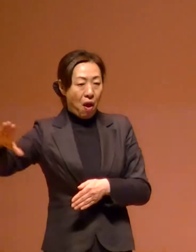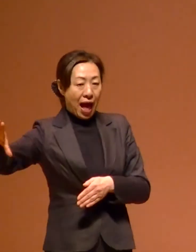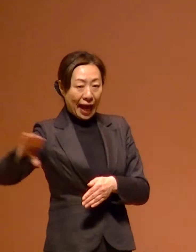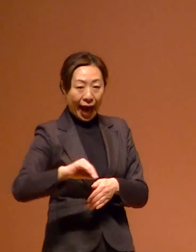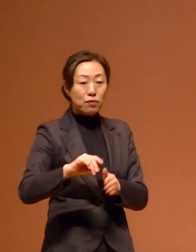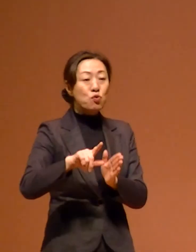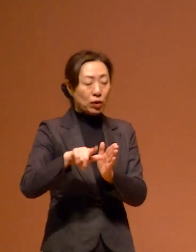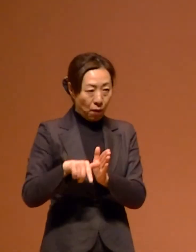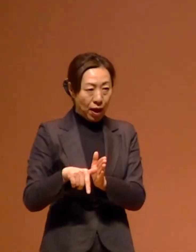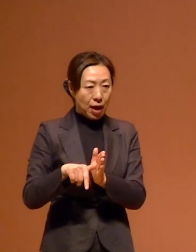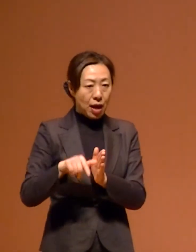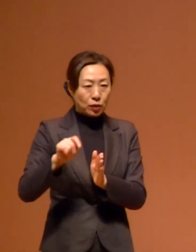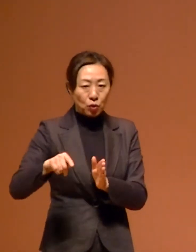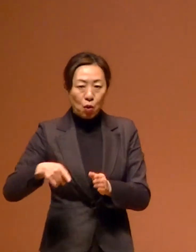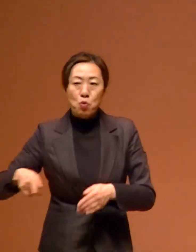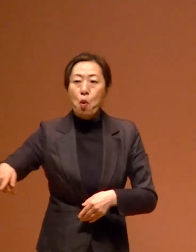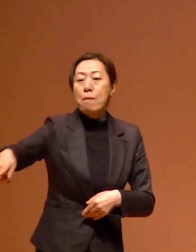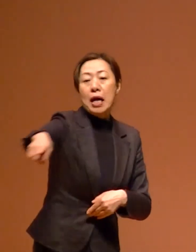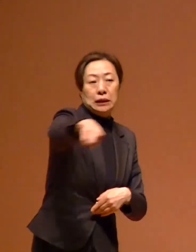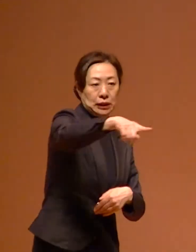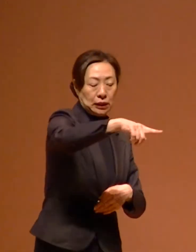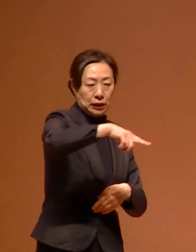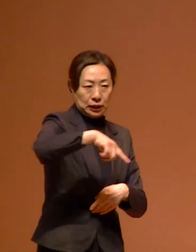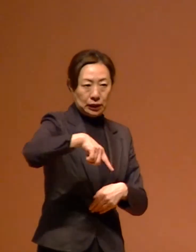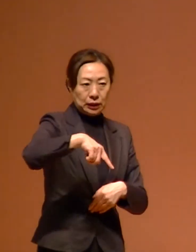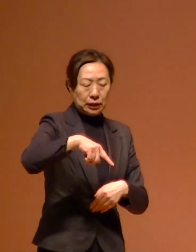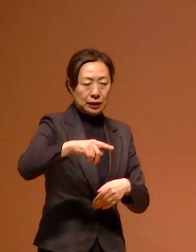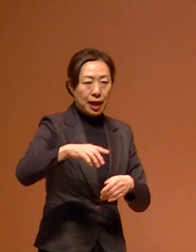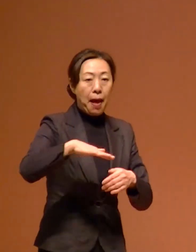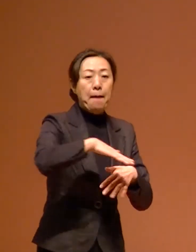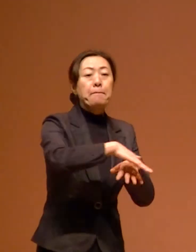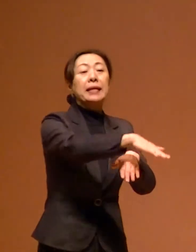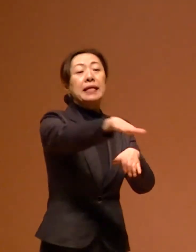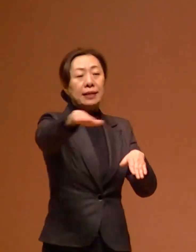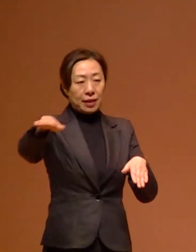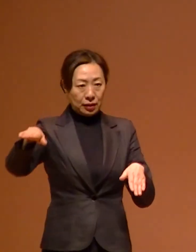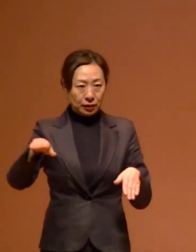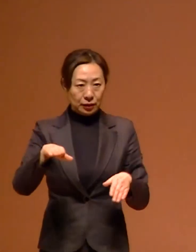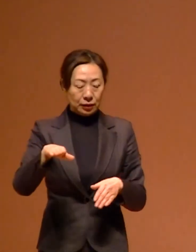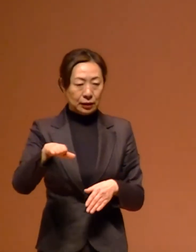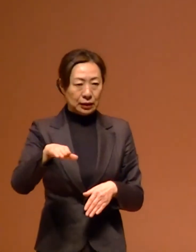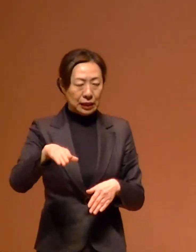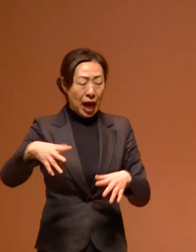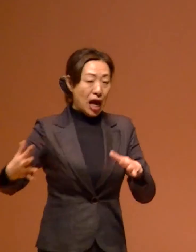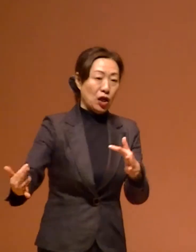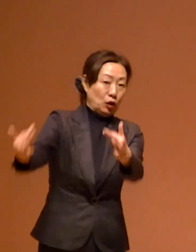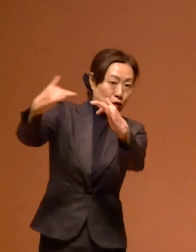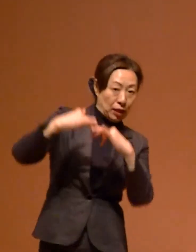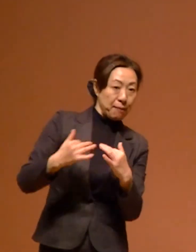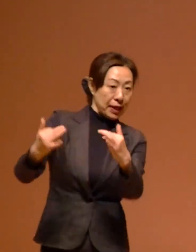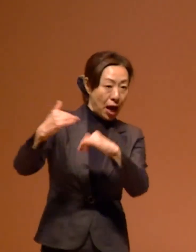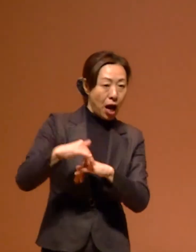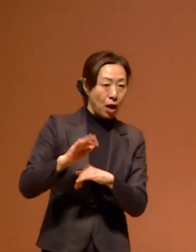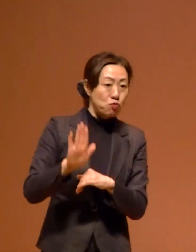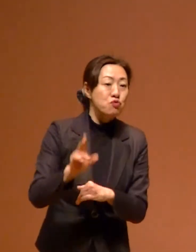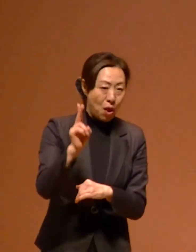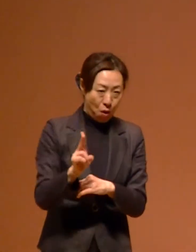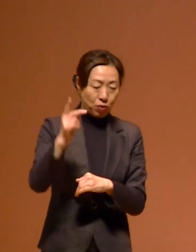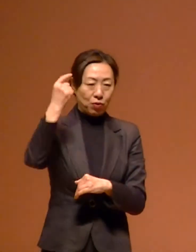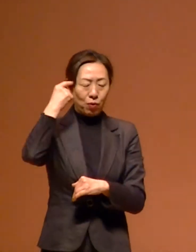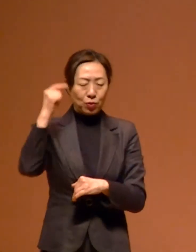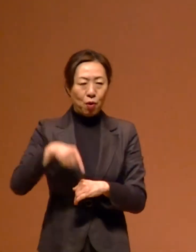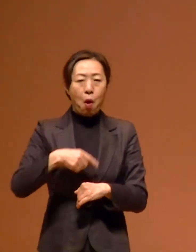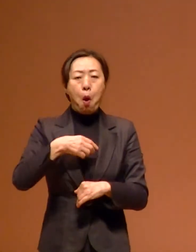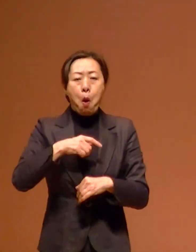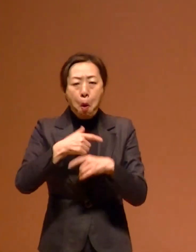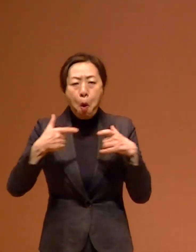はちょっと遠回りで、みんなに津波が来るというと、大きな声で